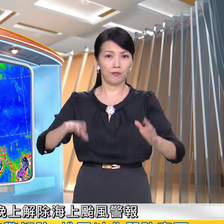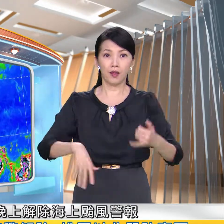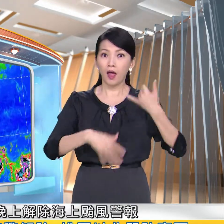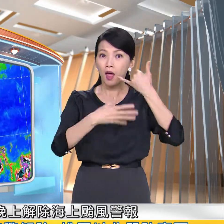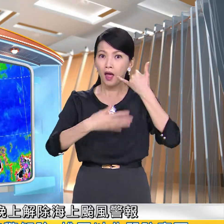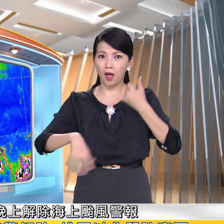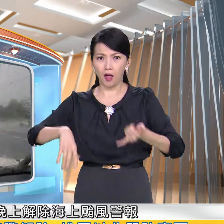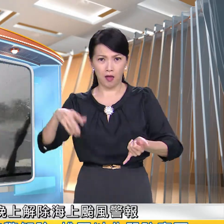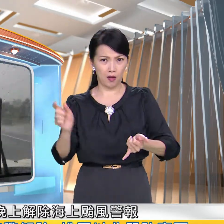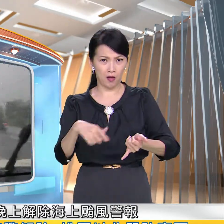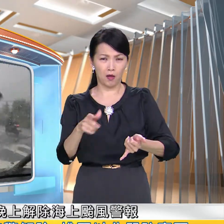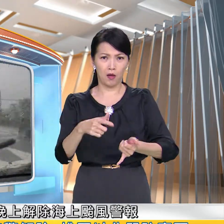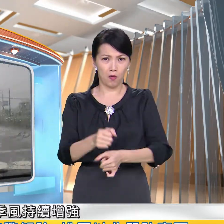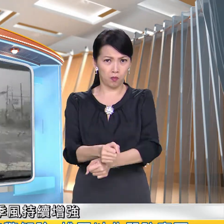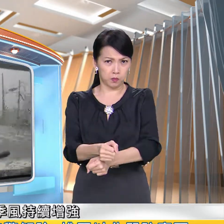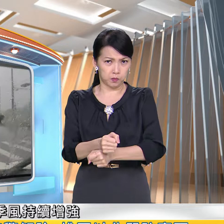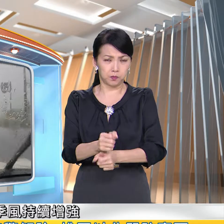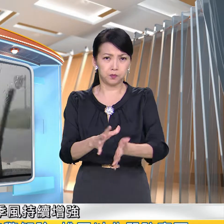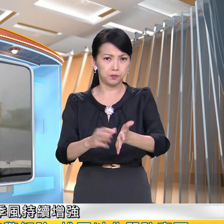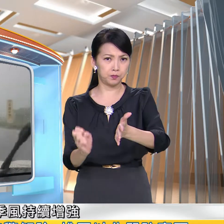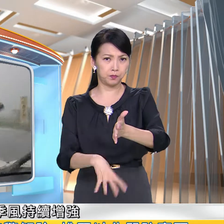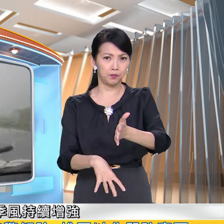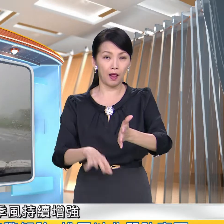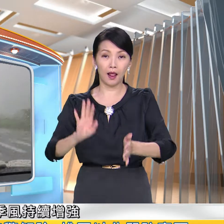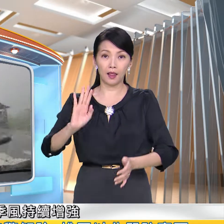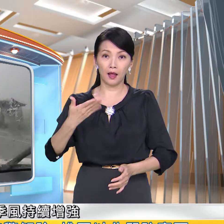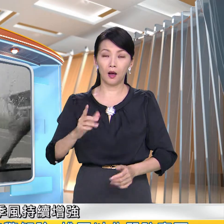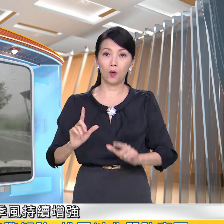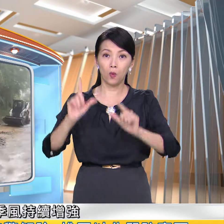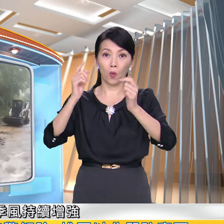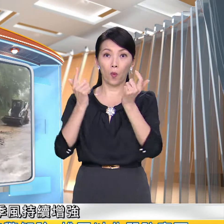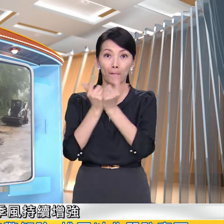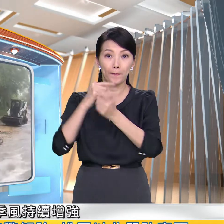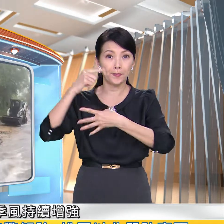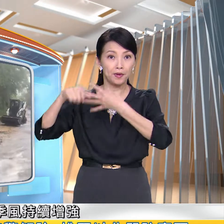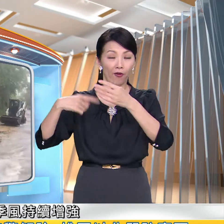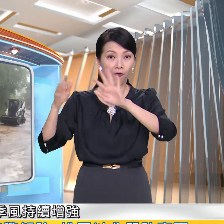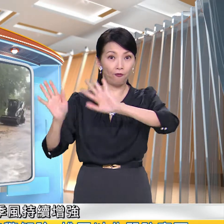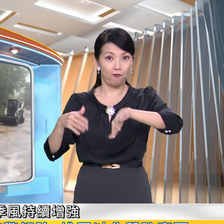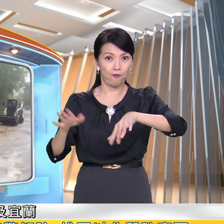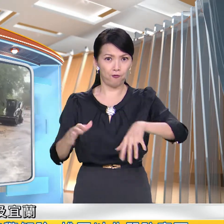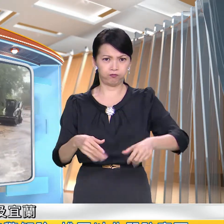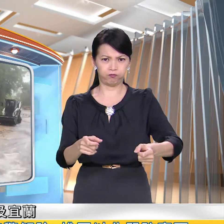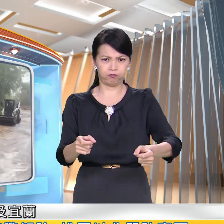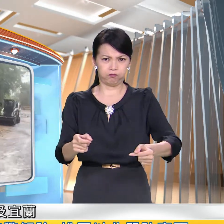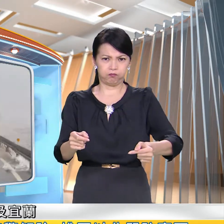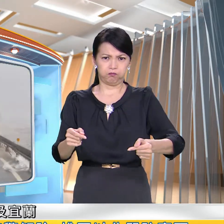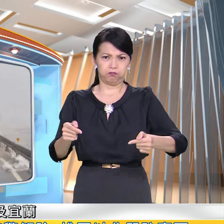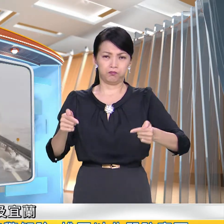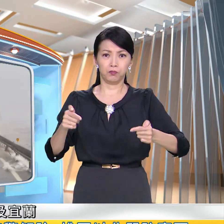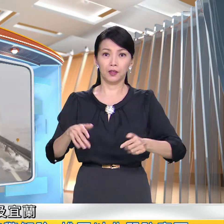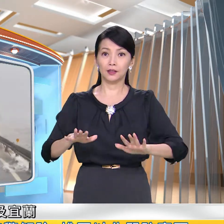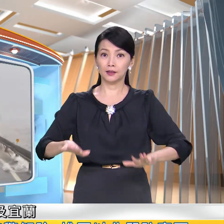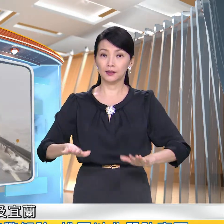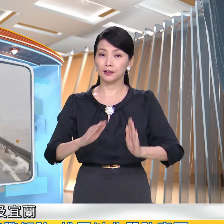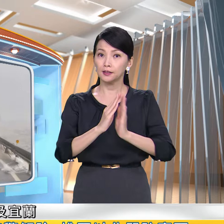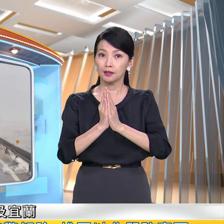风警报，不过由于东北季风持续的增强，今天桃园以北以及宜